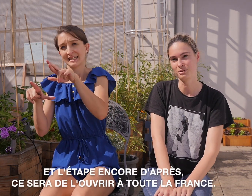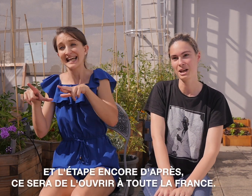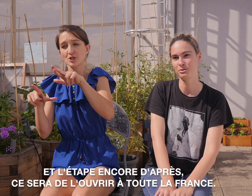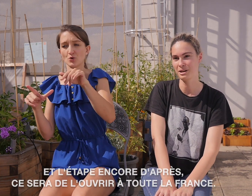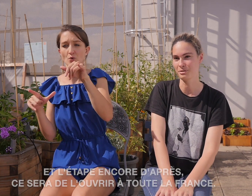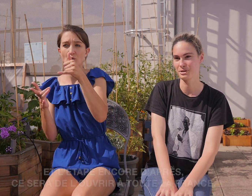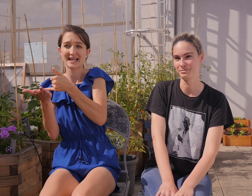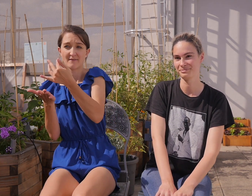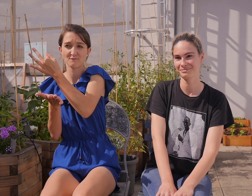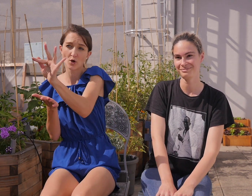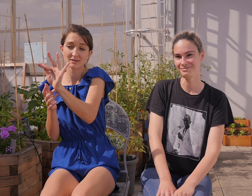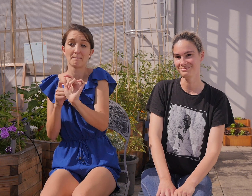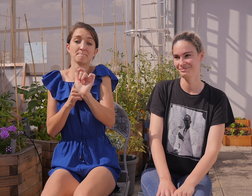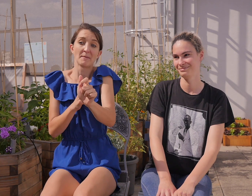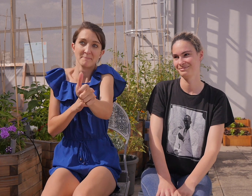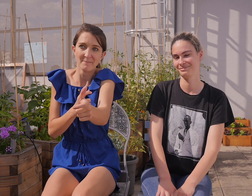ce sera l'ouvrir à toute la France.